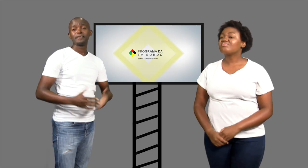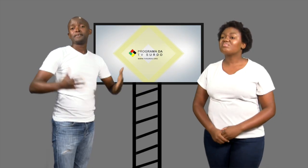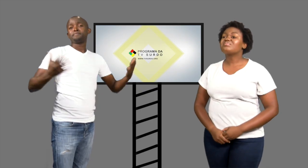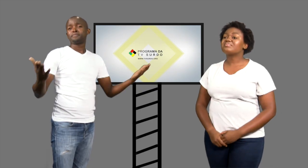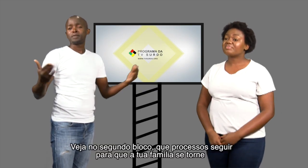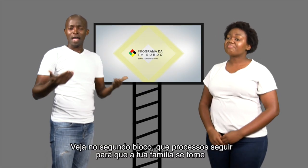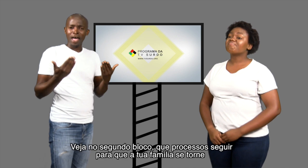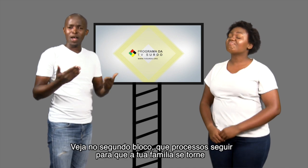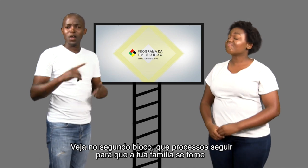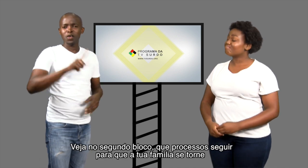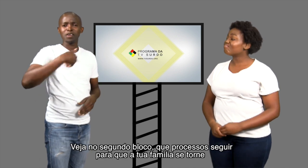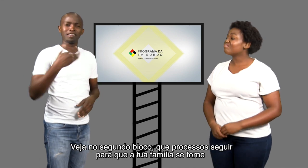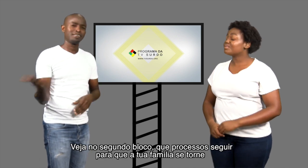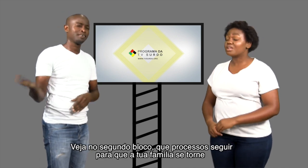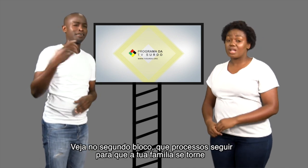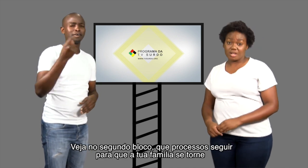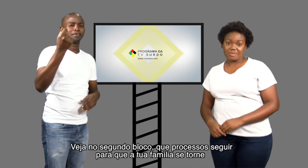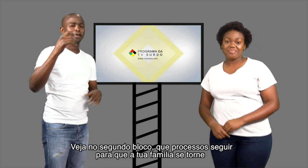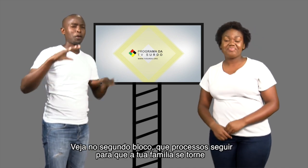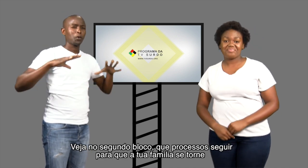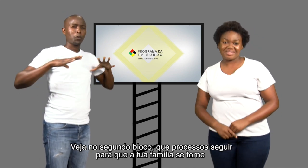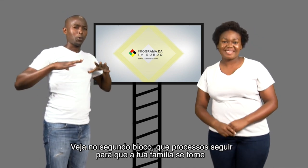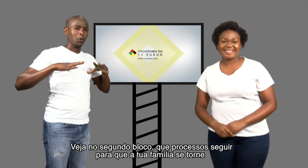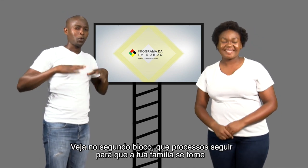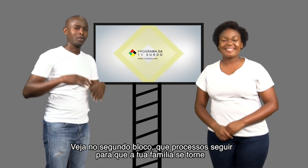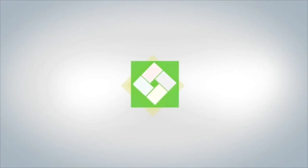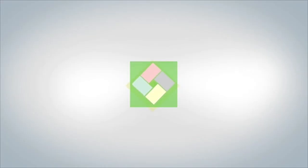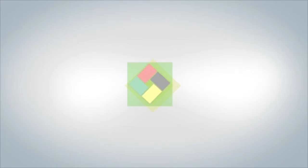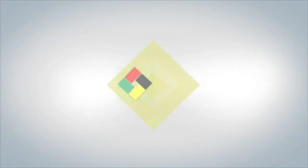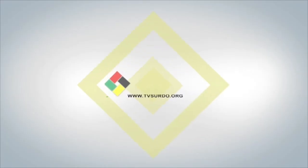Não saia daí. Voltamos num instante.